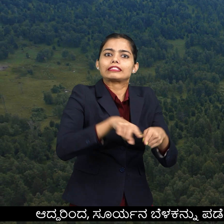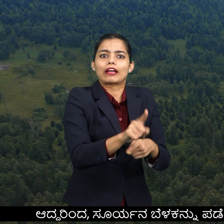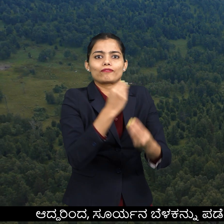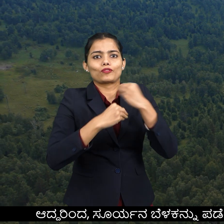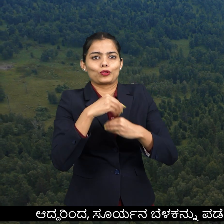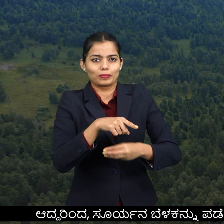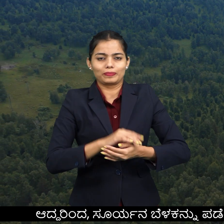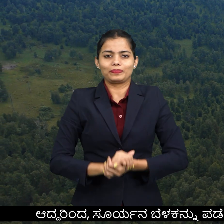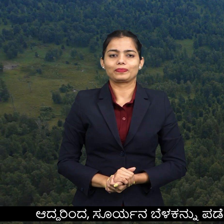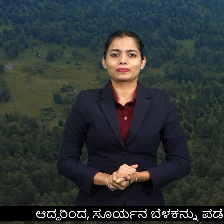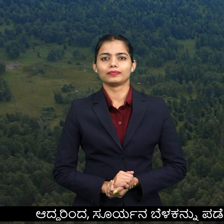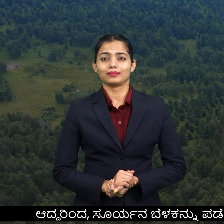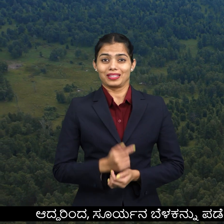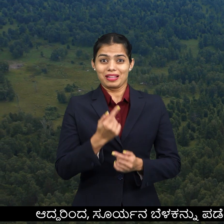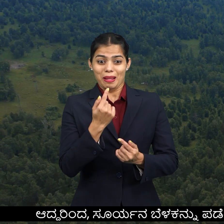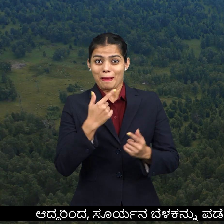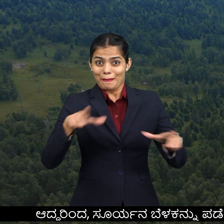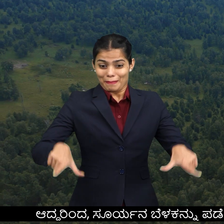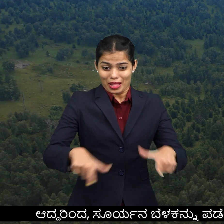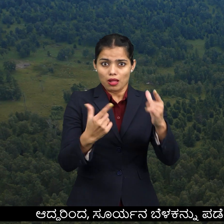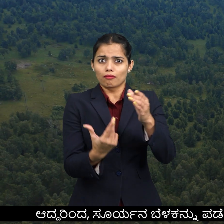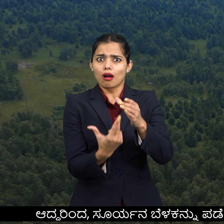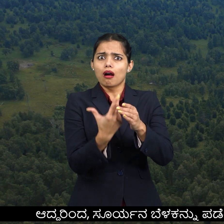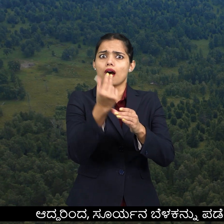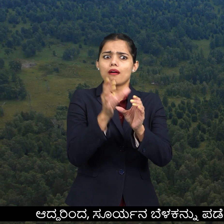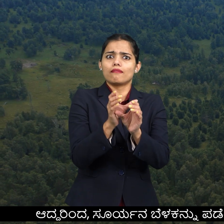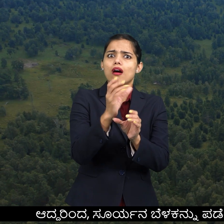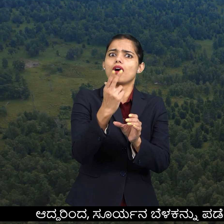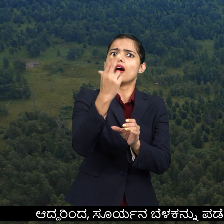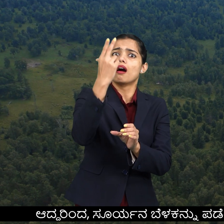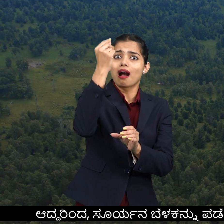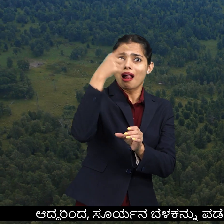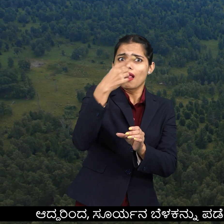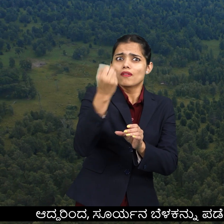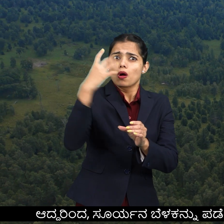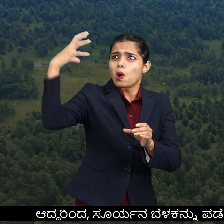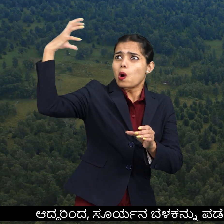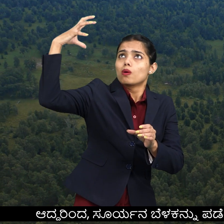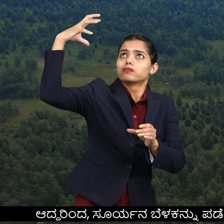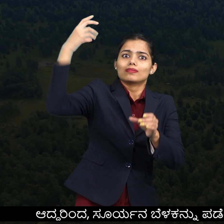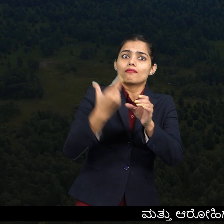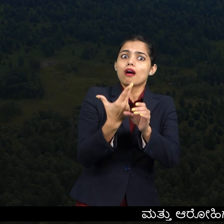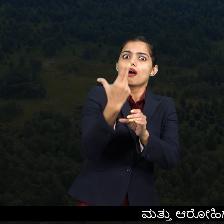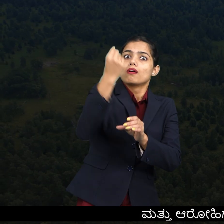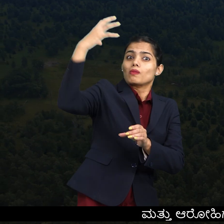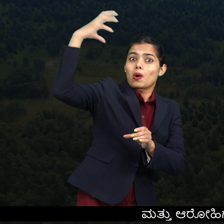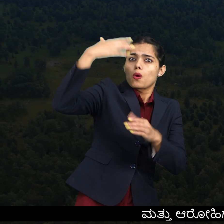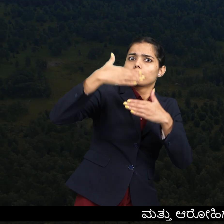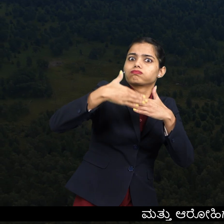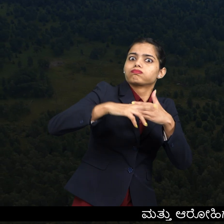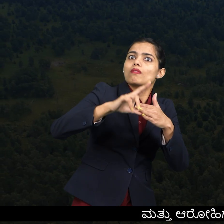ಆದ್ದರಿಂದ ಸೂರ್ಯನ ಬೆಳಕನ್ನು ಪಡೆಯಲು ಮರಗಳು ಎತ್ತರವಾಗಿ ಬೆಳೆಯುತ್ತವೆ